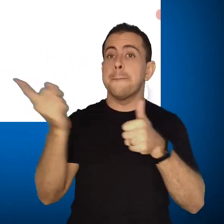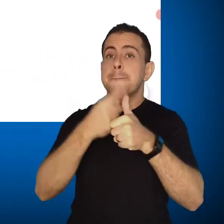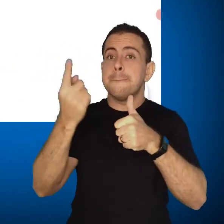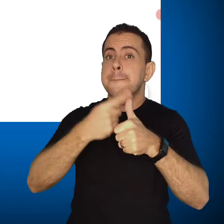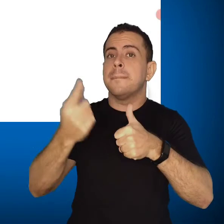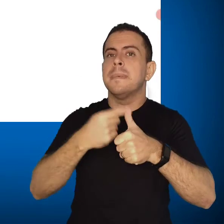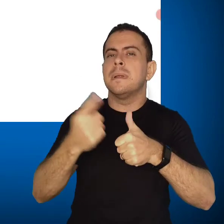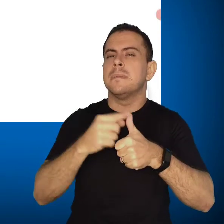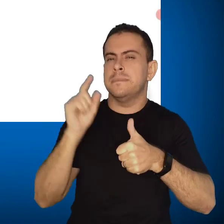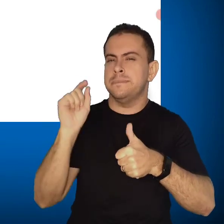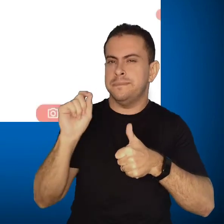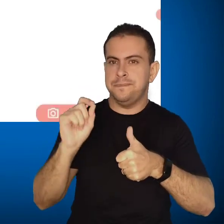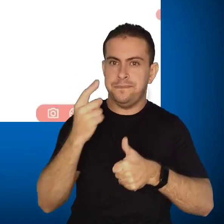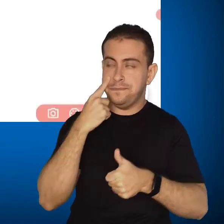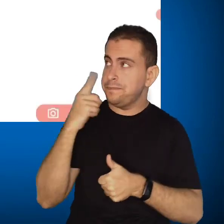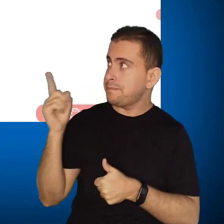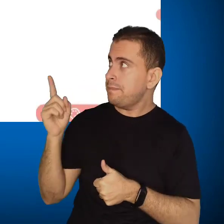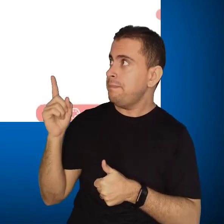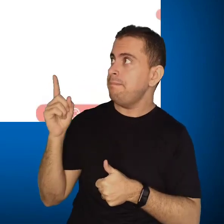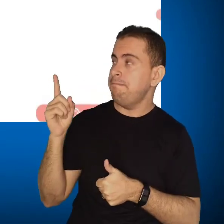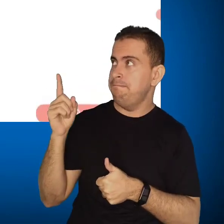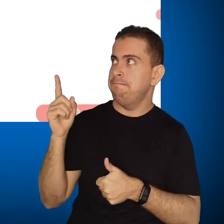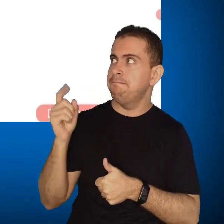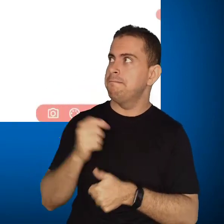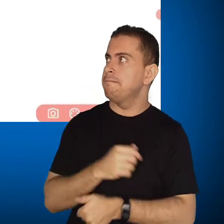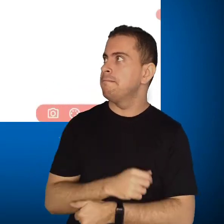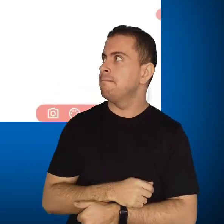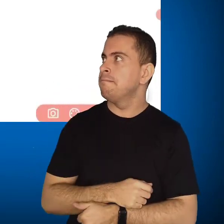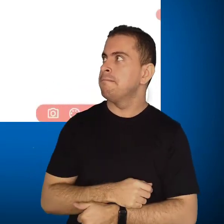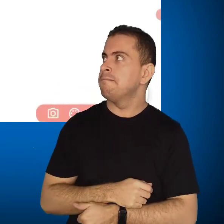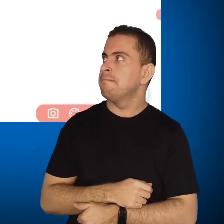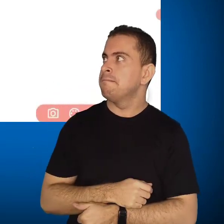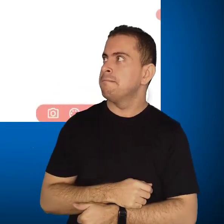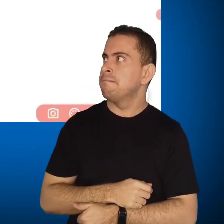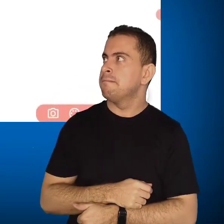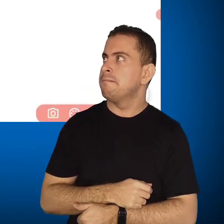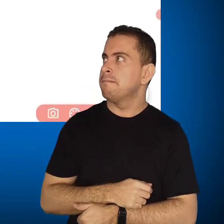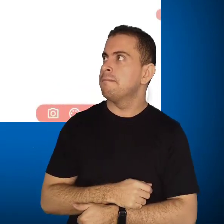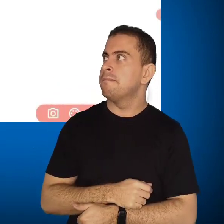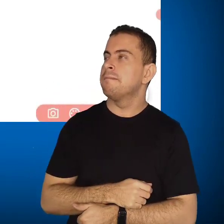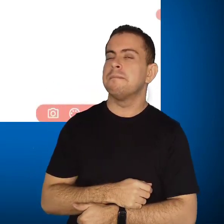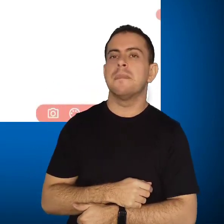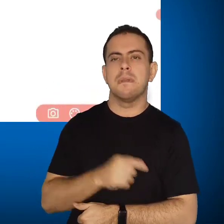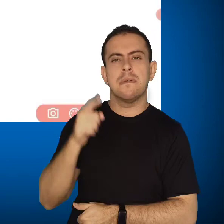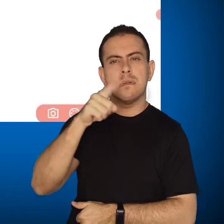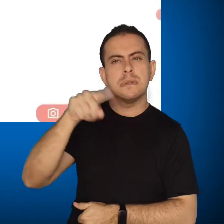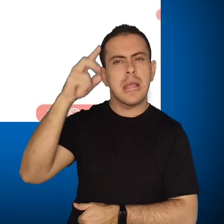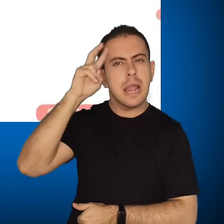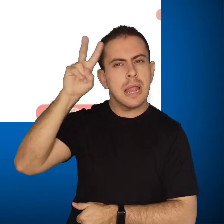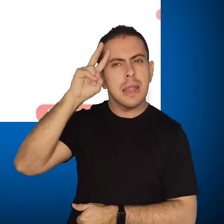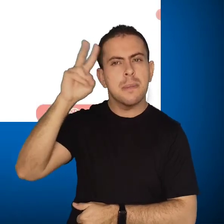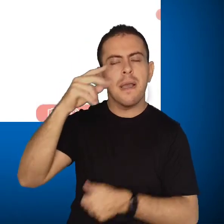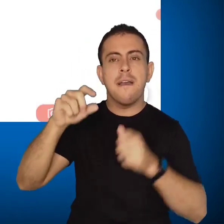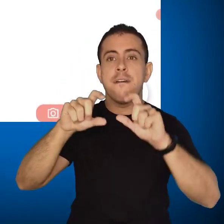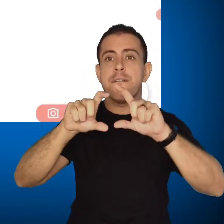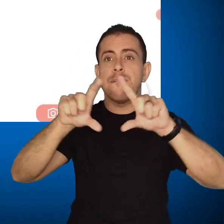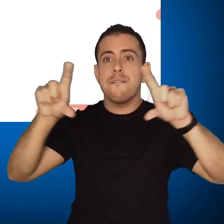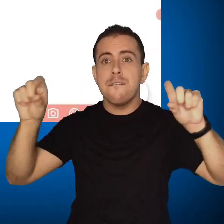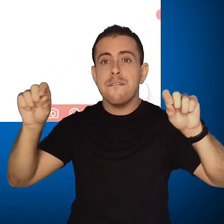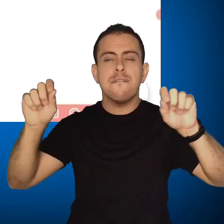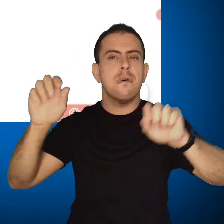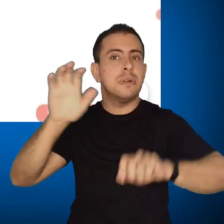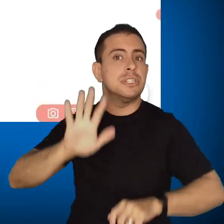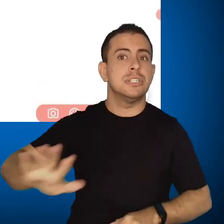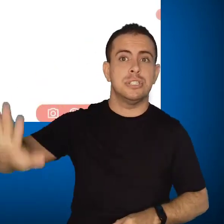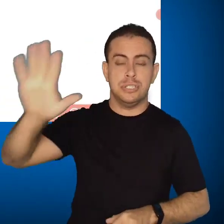dessa revisão, vamos lá. Primeiro ponto dessa revisão, eu vou colocar para você lembrar qual é a forma geral da equação